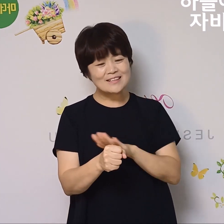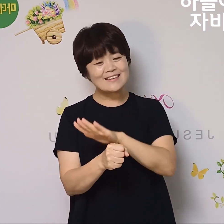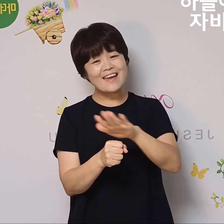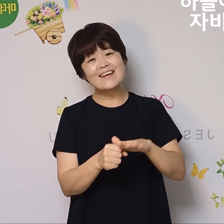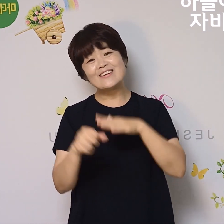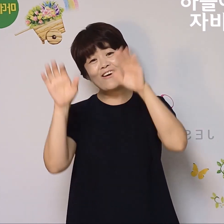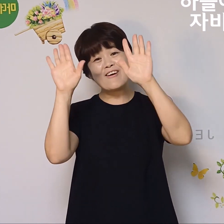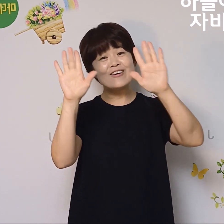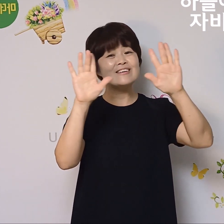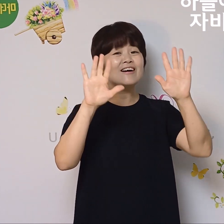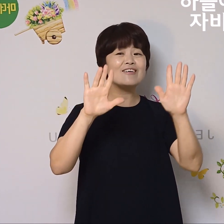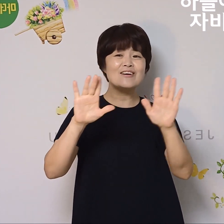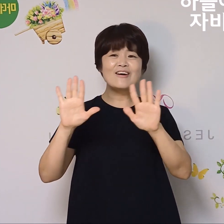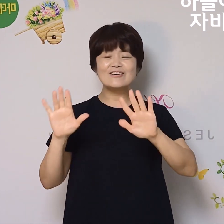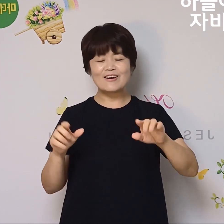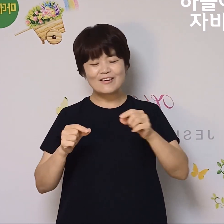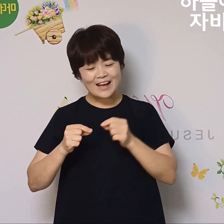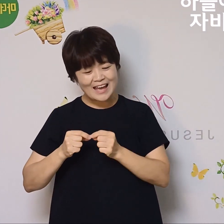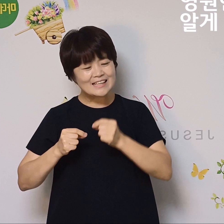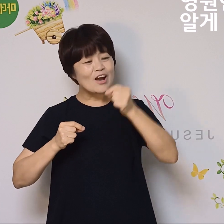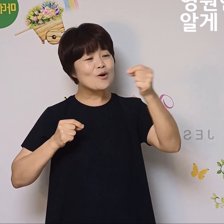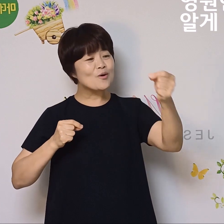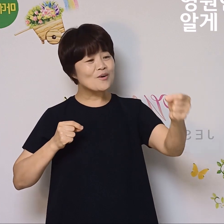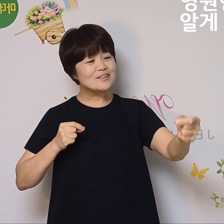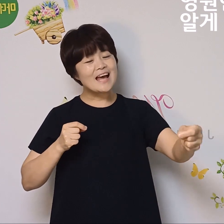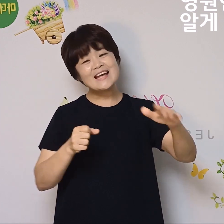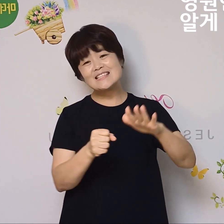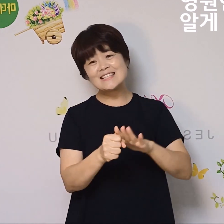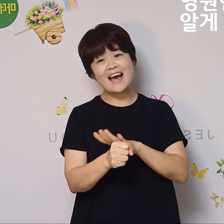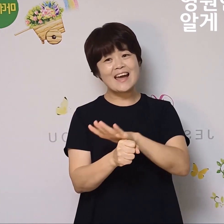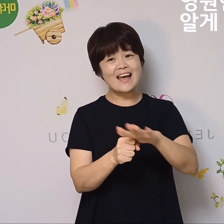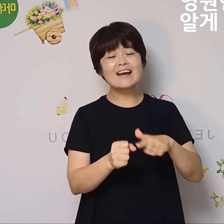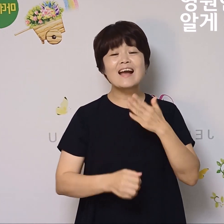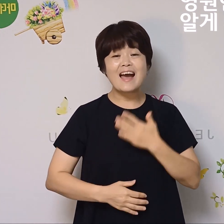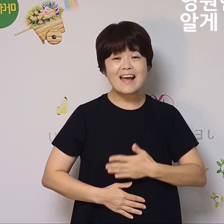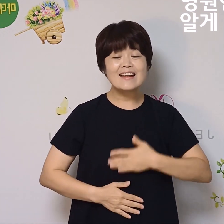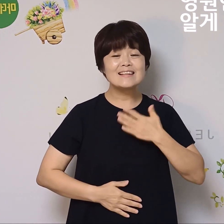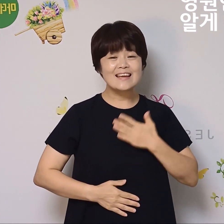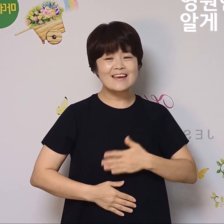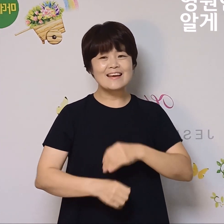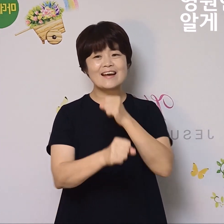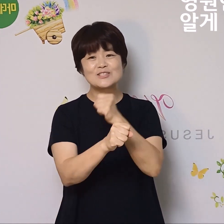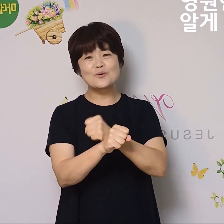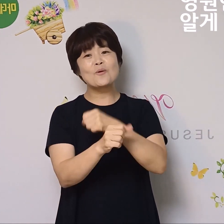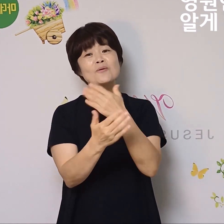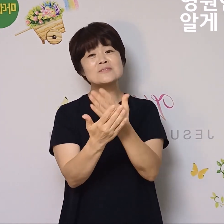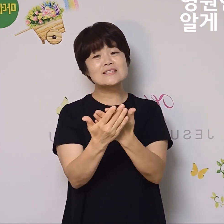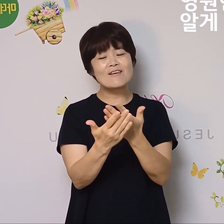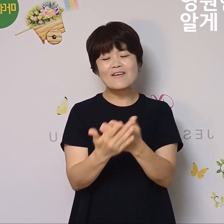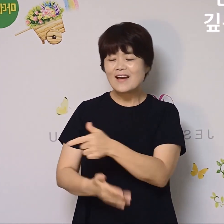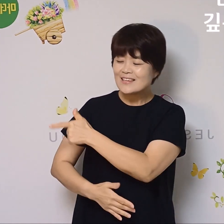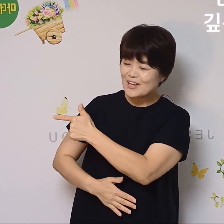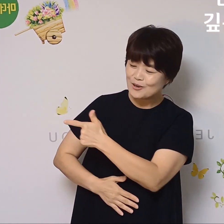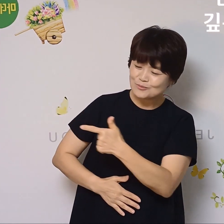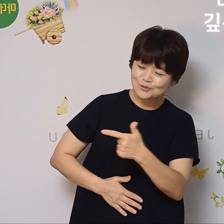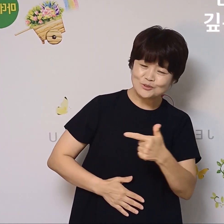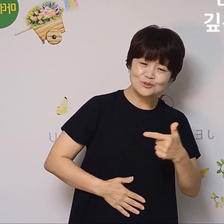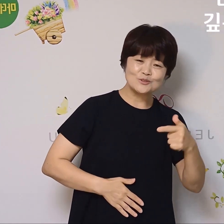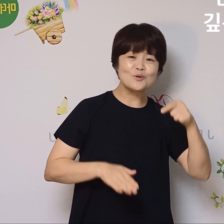주잡이 내려 영원한 사랑 알게 하소서.